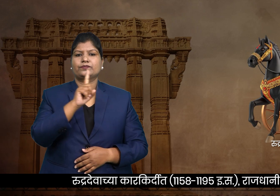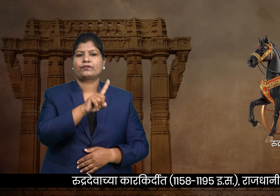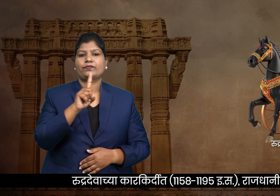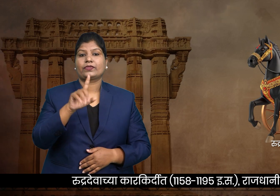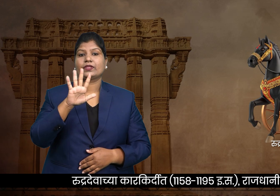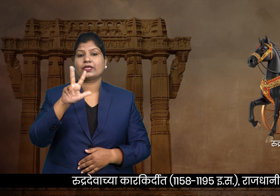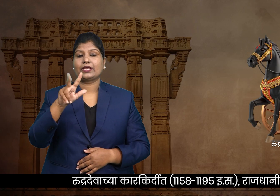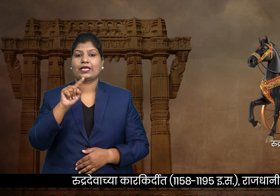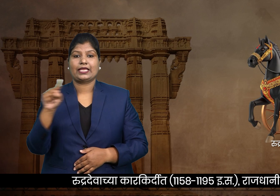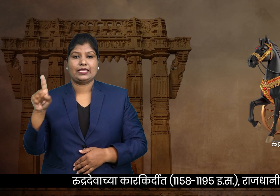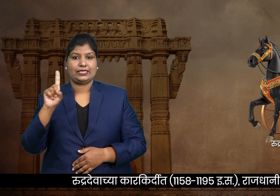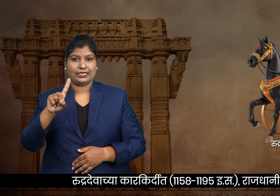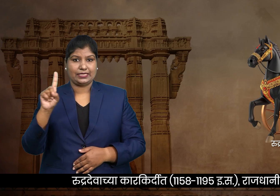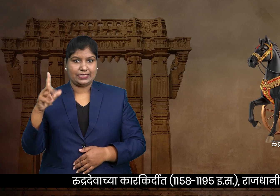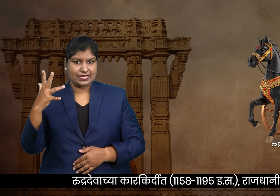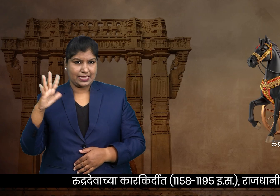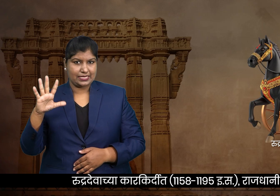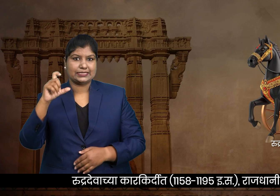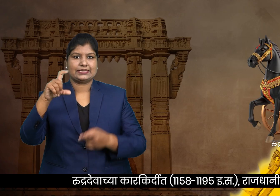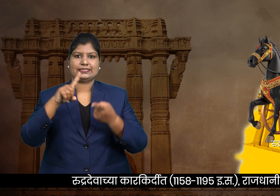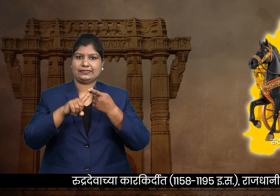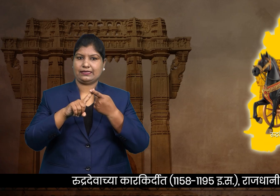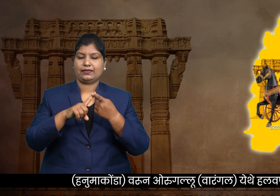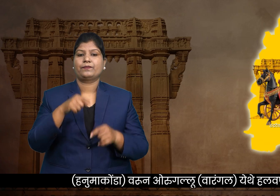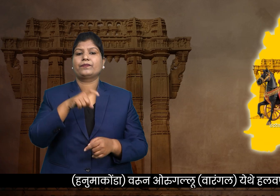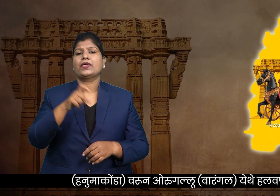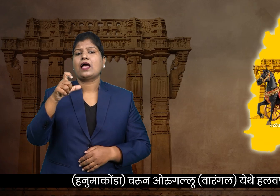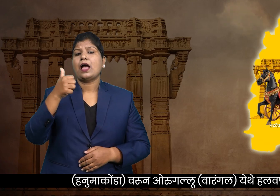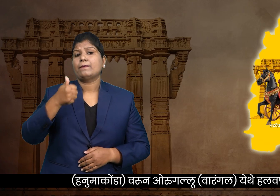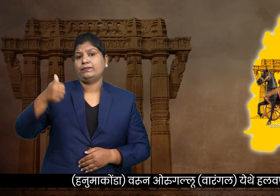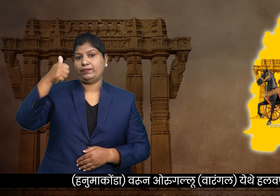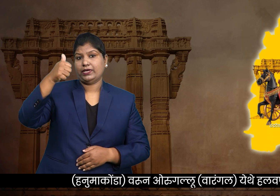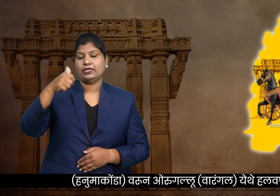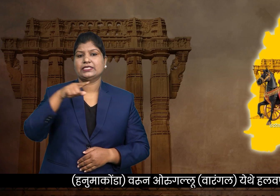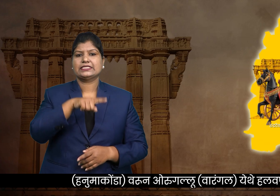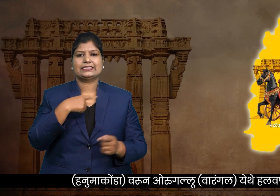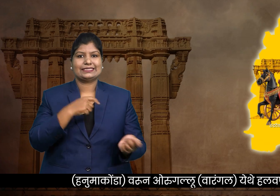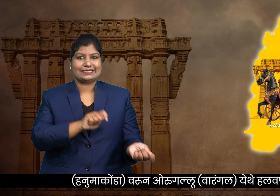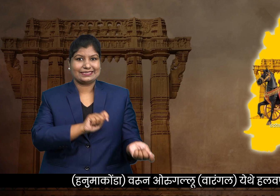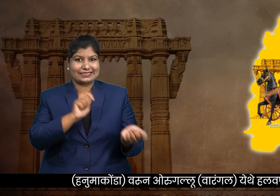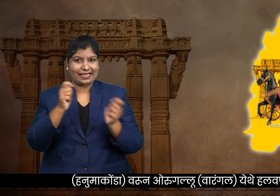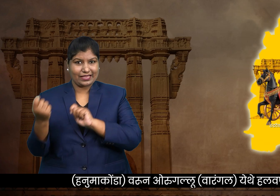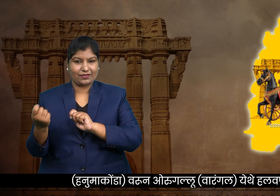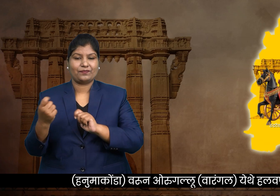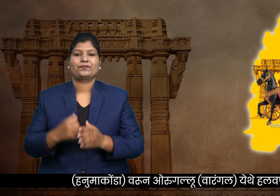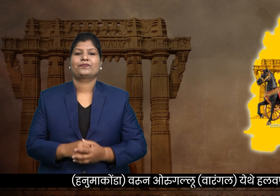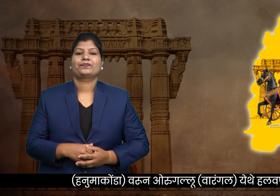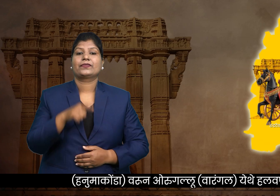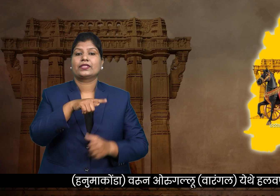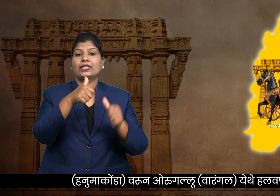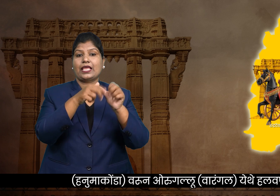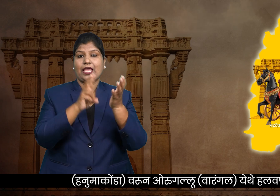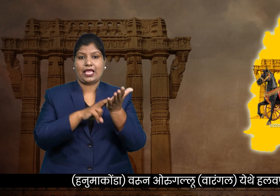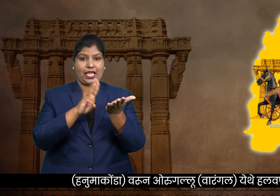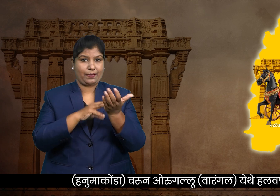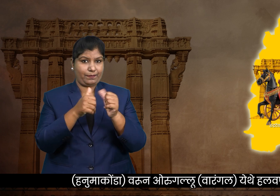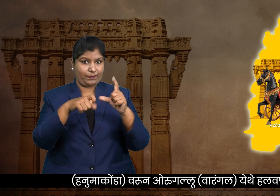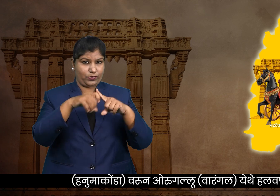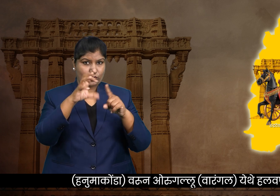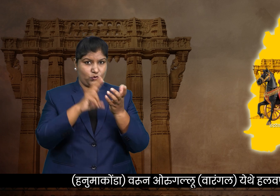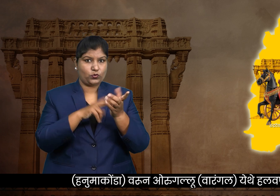1158-1195 ईस्वी राजधानी हन्मकोंडा which is called हनुमकोंडा वरून ओरुगल्लू वरंगल